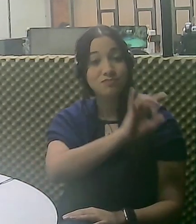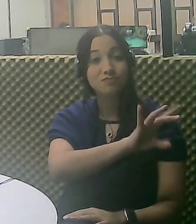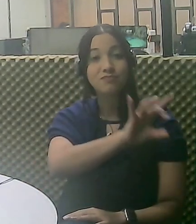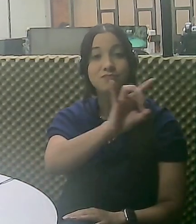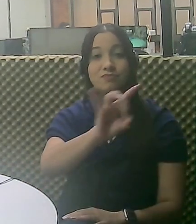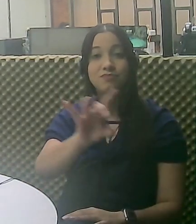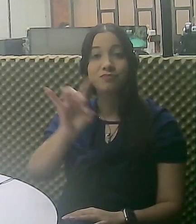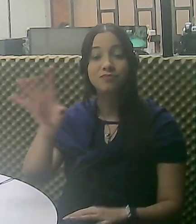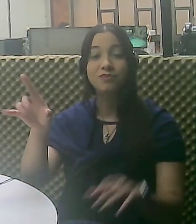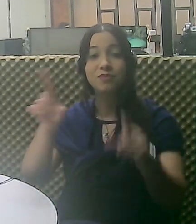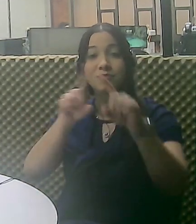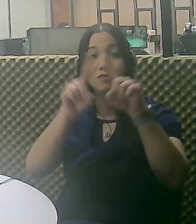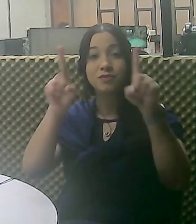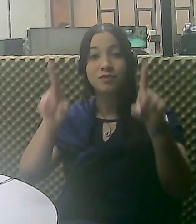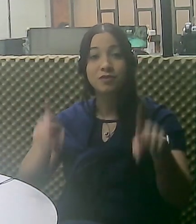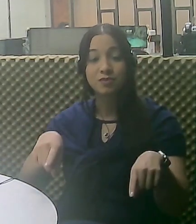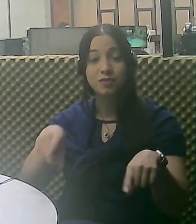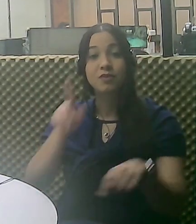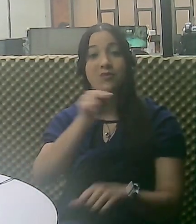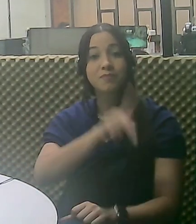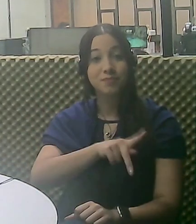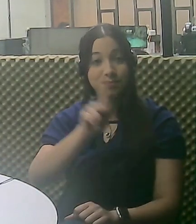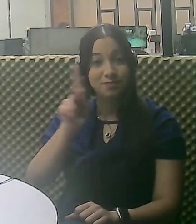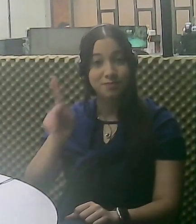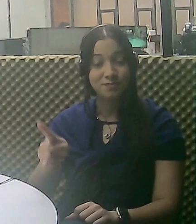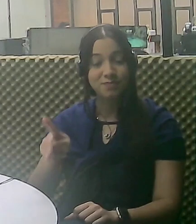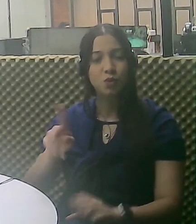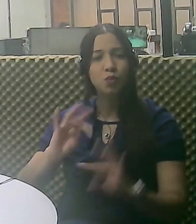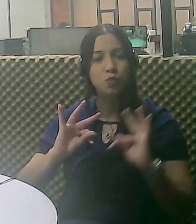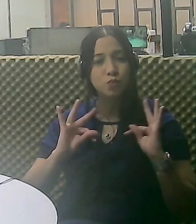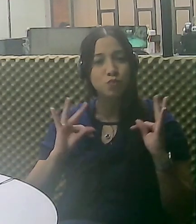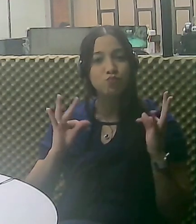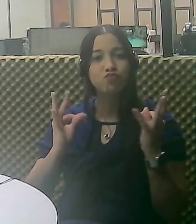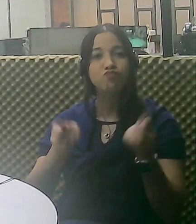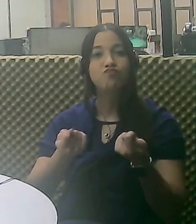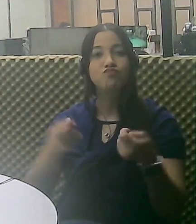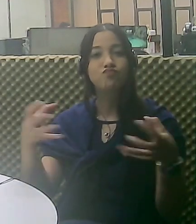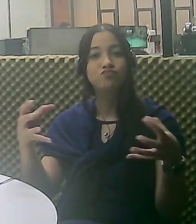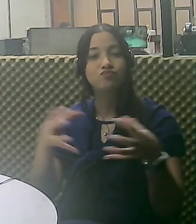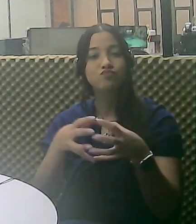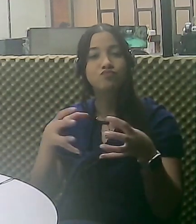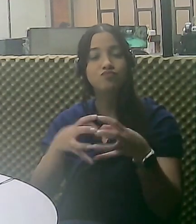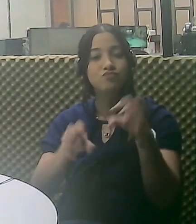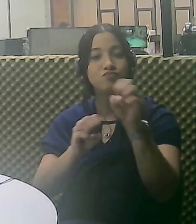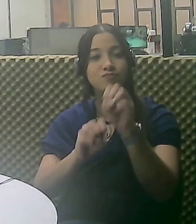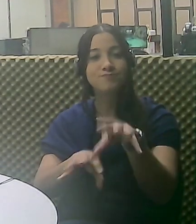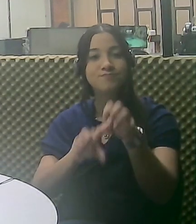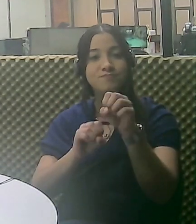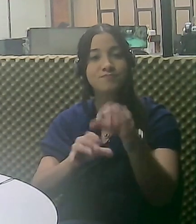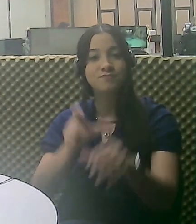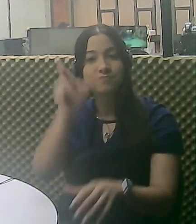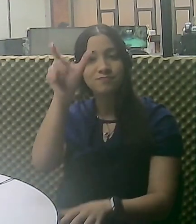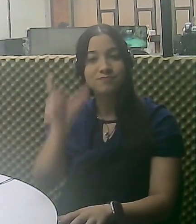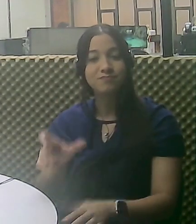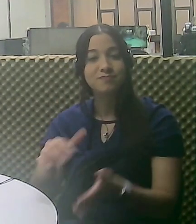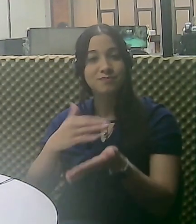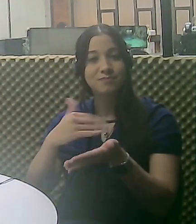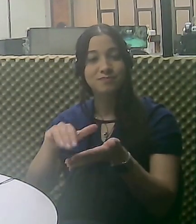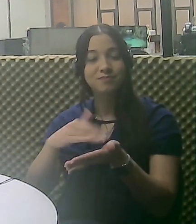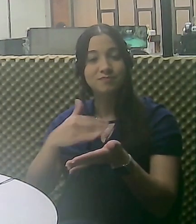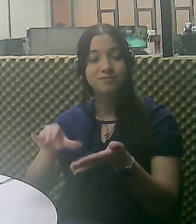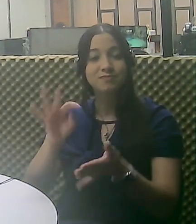cada diretora, a cada coordenadora, a cada professora, a todos aqueles que pertencem à educação, na pessoa da senhora